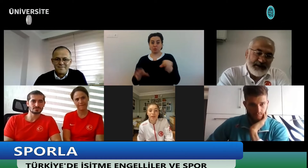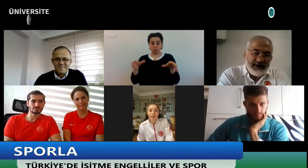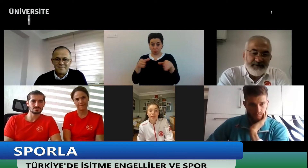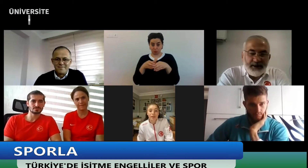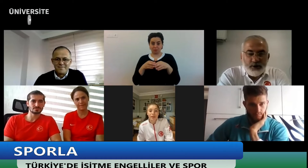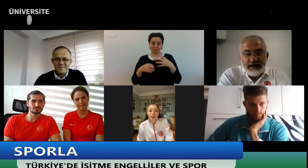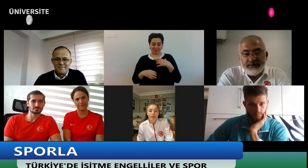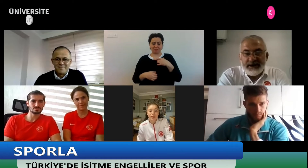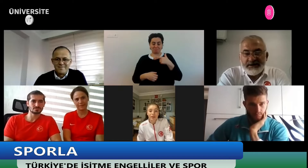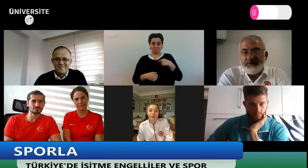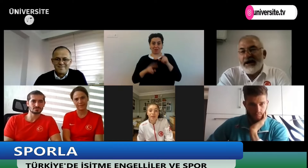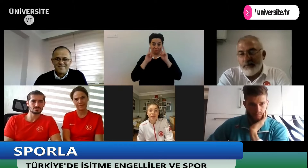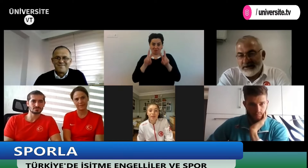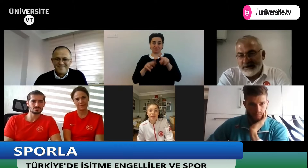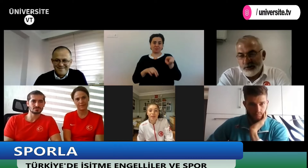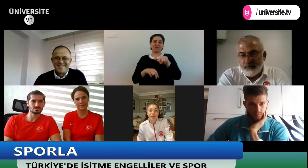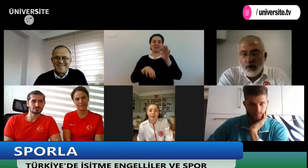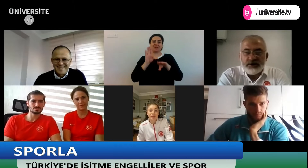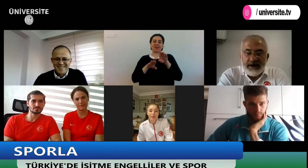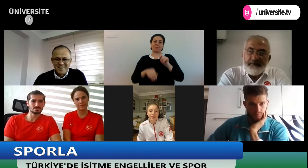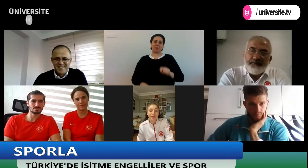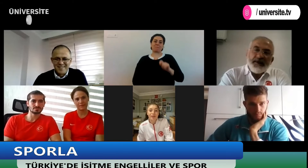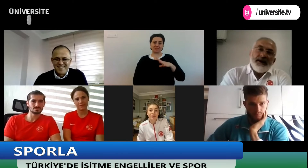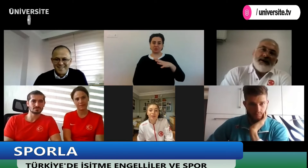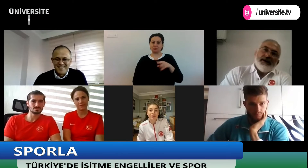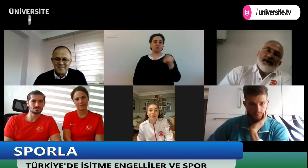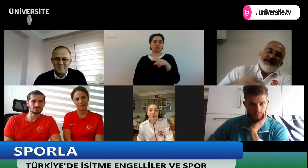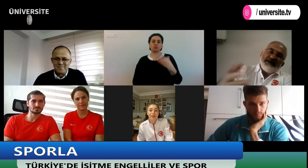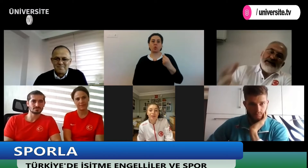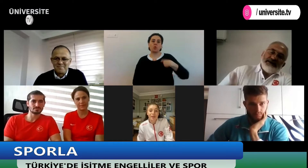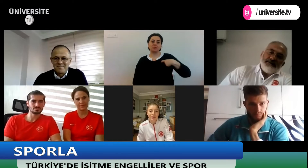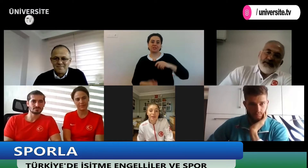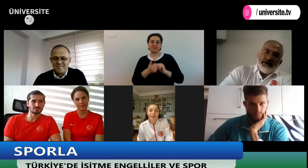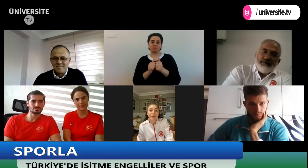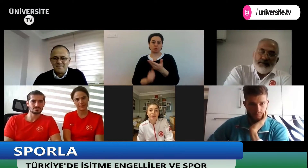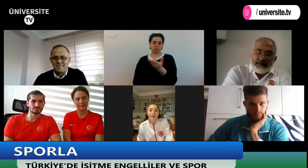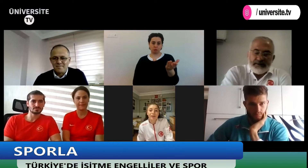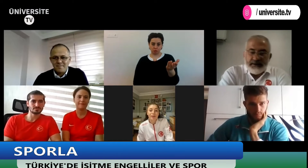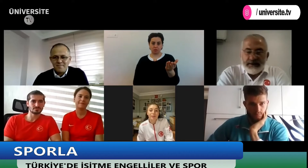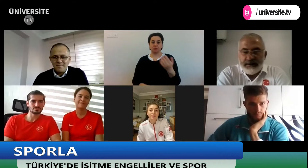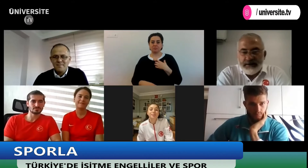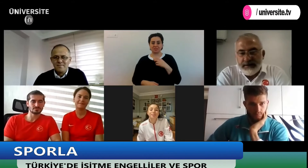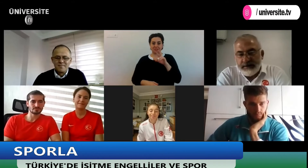kendi penceremden özel bir tanıtımını yapmak istiyorum. Yoksa biz de dediğim gibi